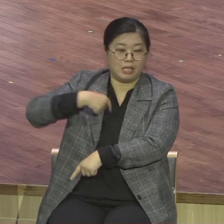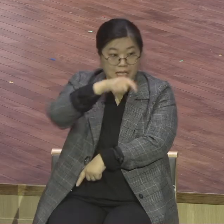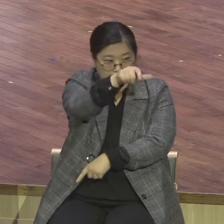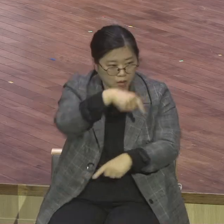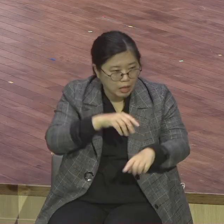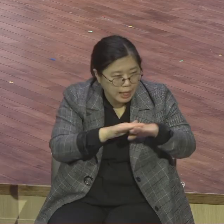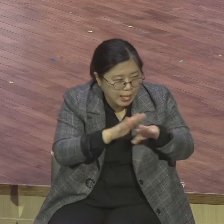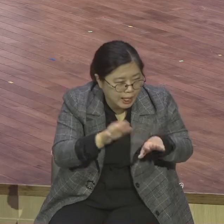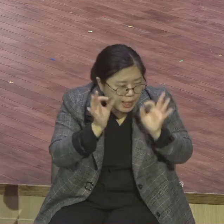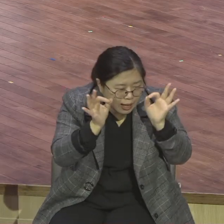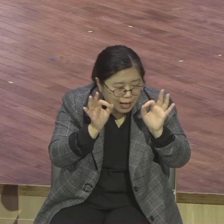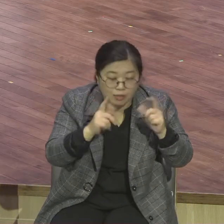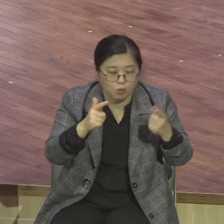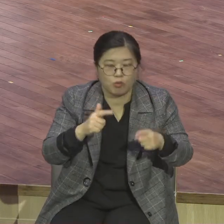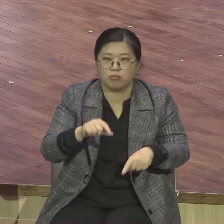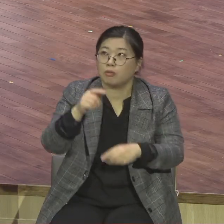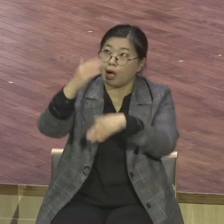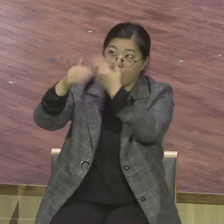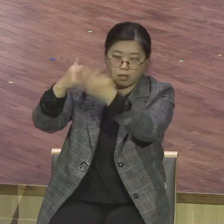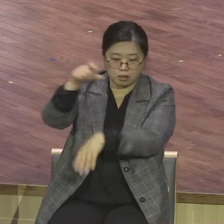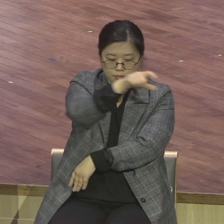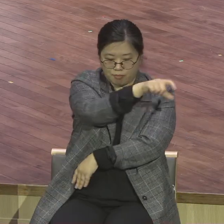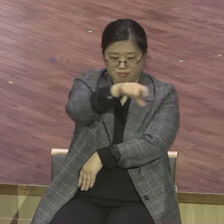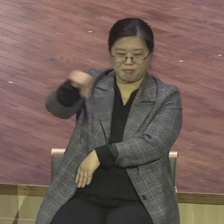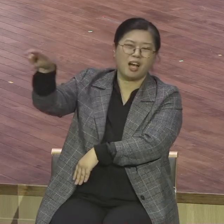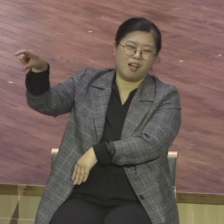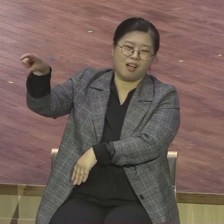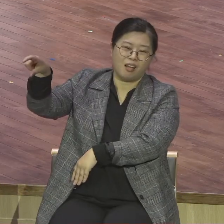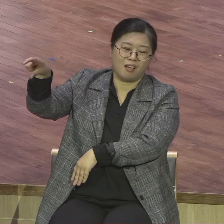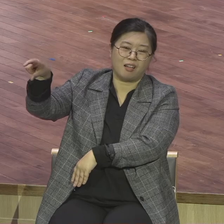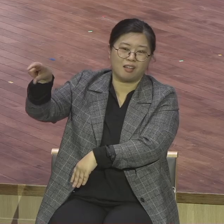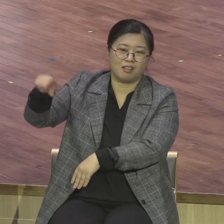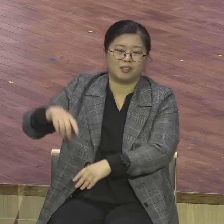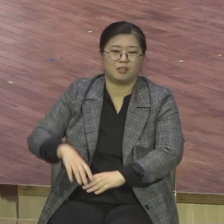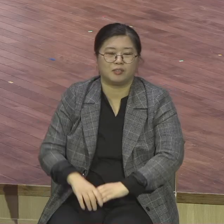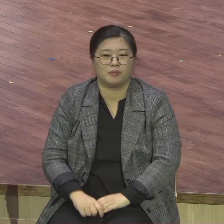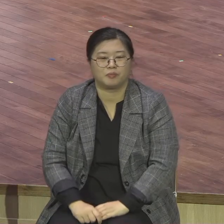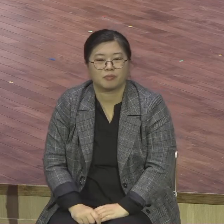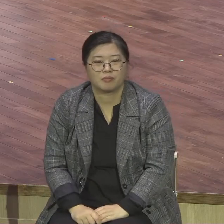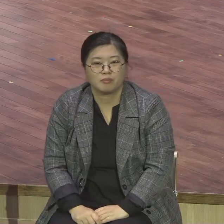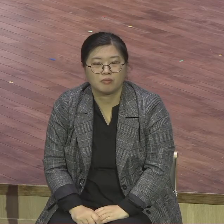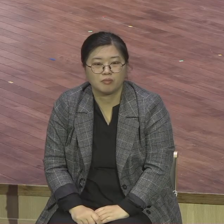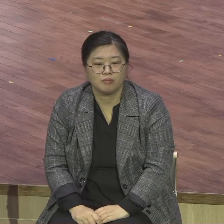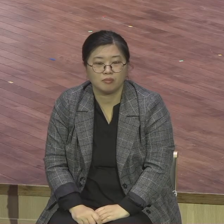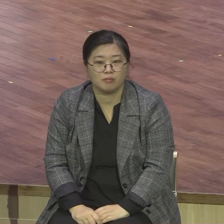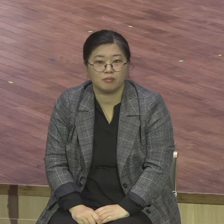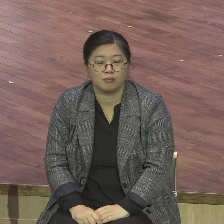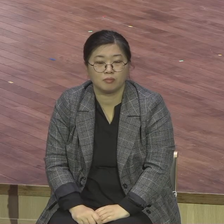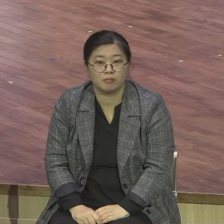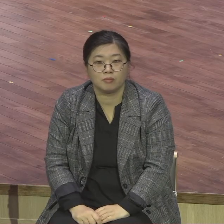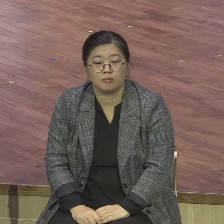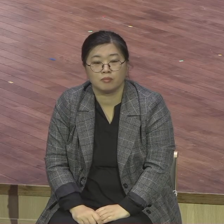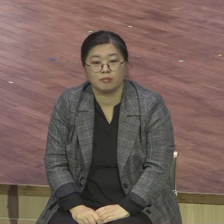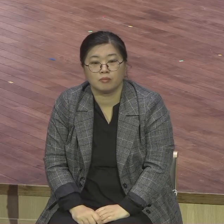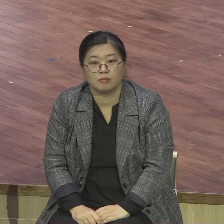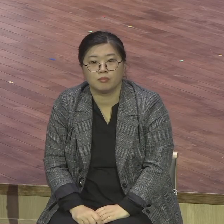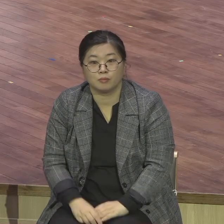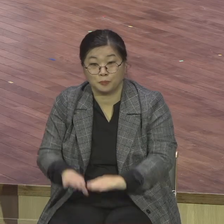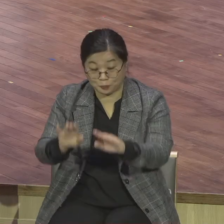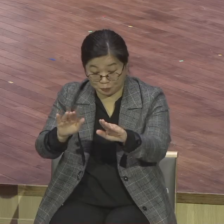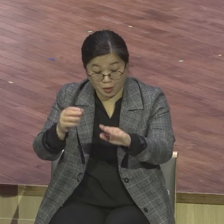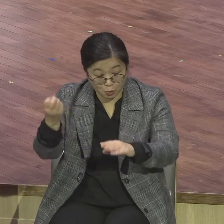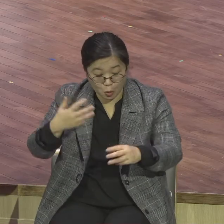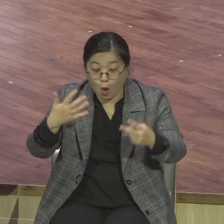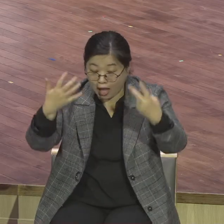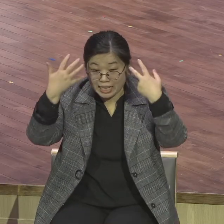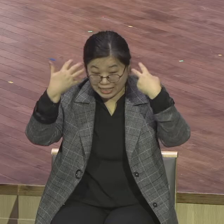이깁니까? 사자구리, 풀뿌리 못 이깁니다. 하나님이 싸워주는데 아, 세 사람이 들어갔는데